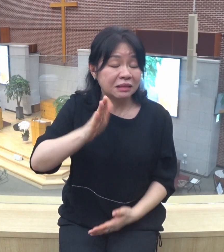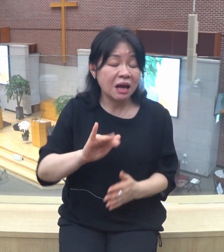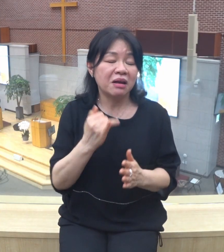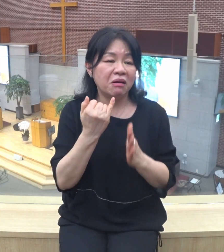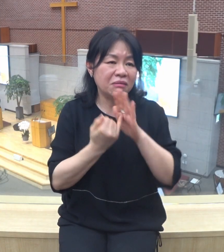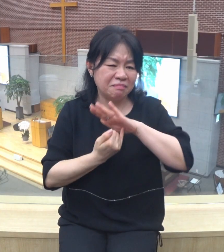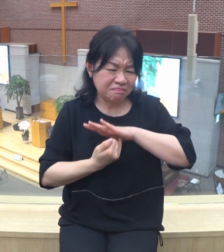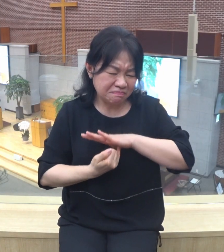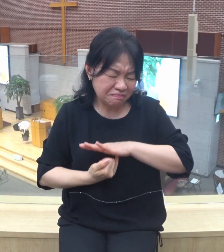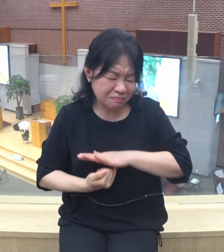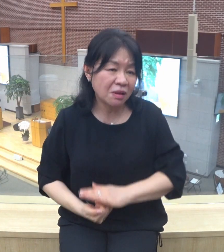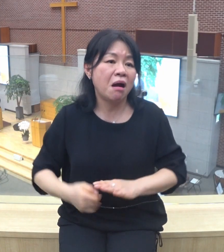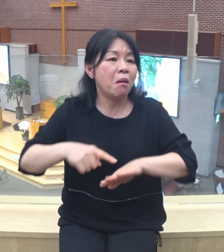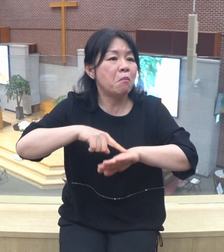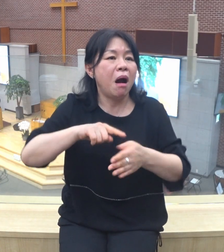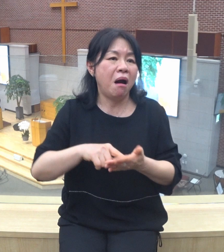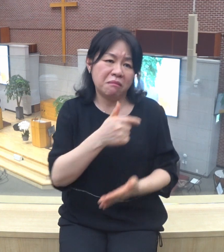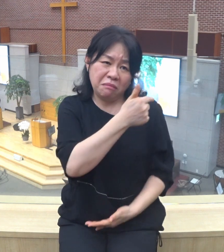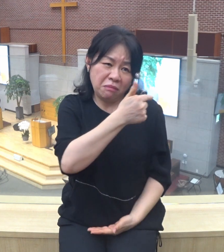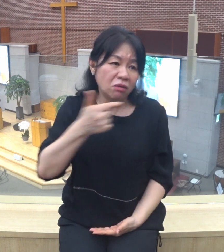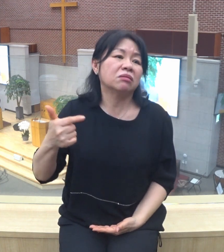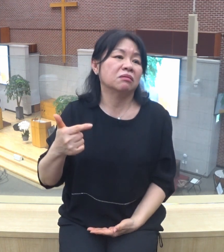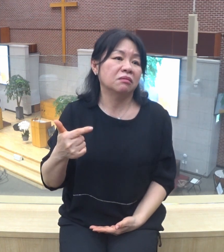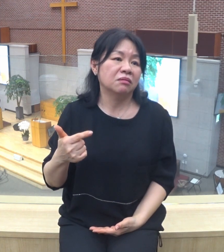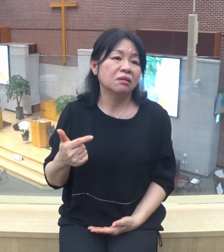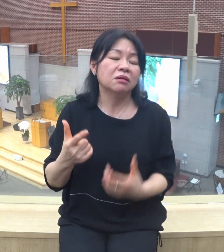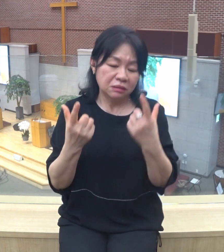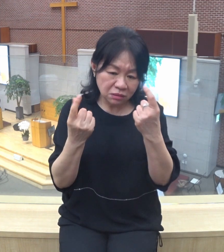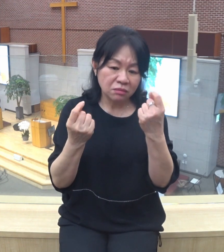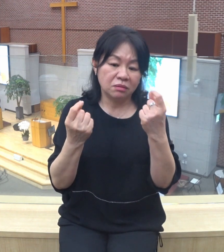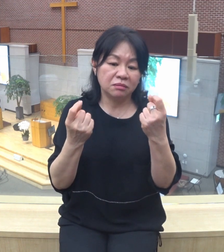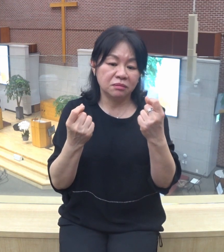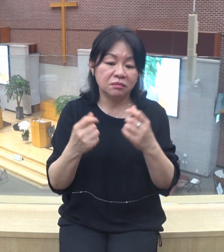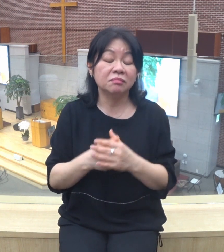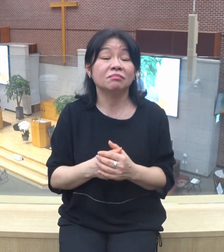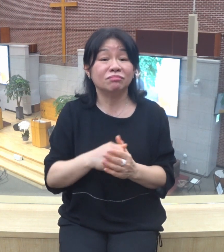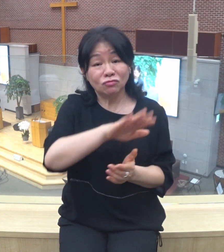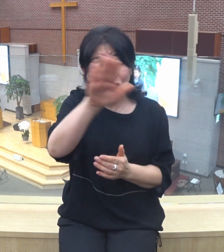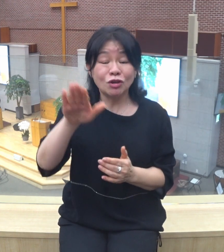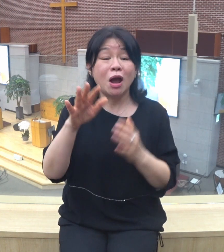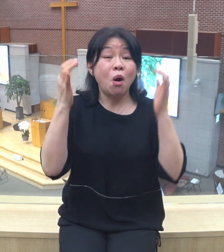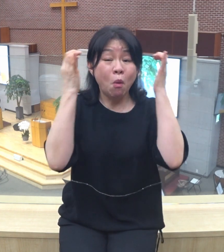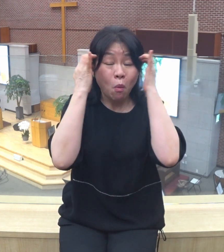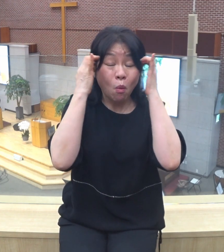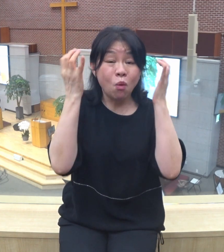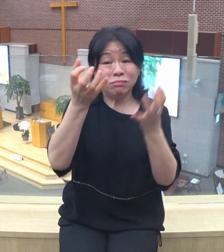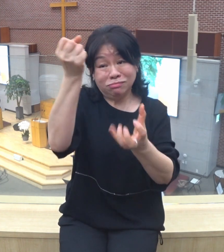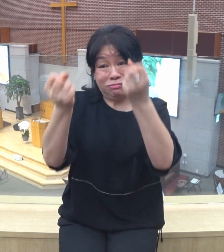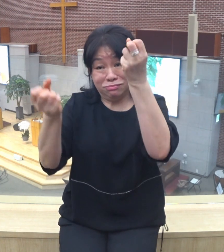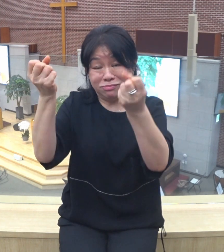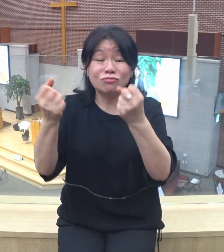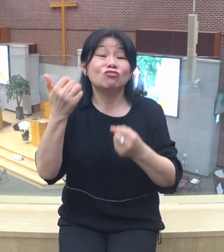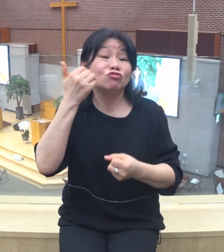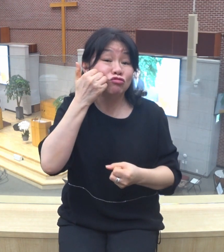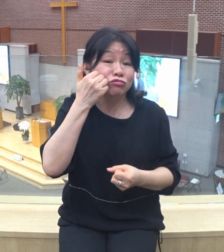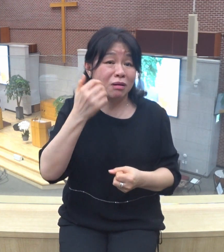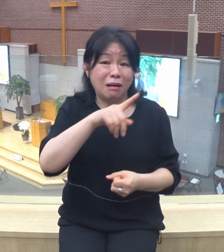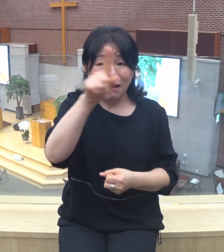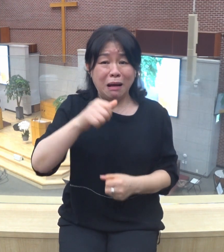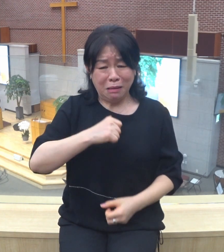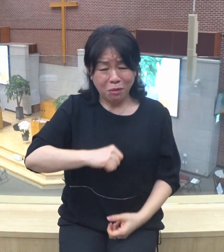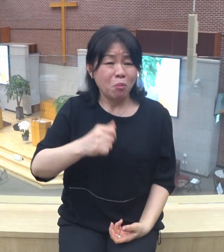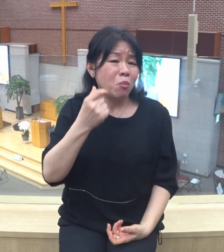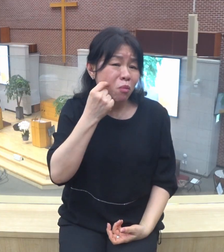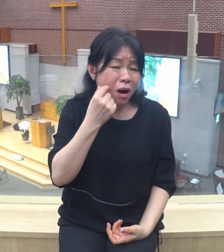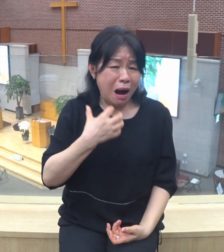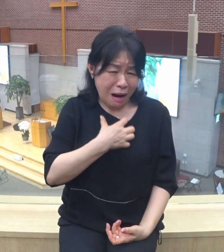말입니다. 우리의 삶에 아무런 위기도 고통도 없으면 좋겠지만 우리의 인생에는 내가 넘지 못하고